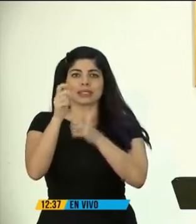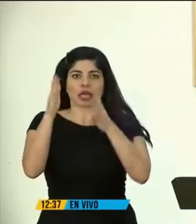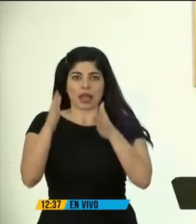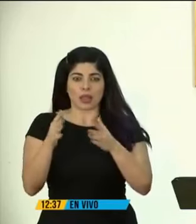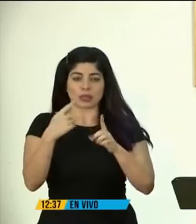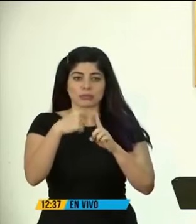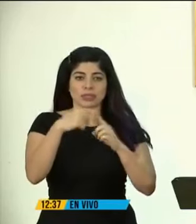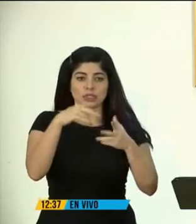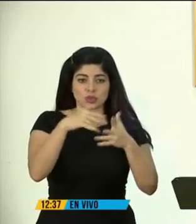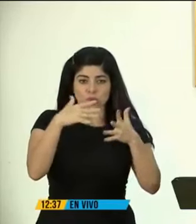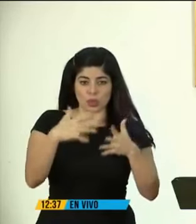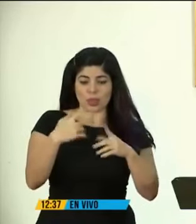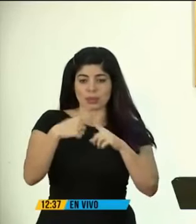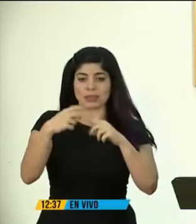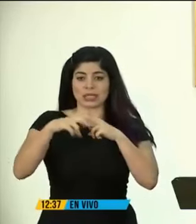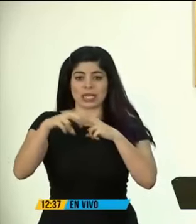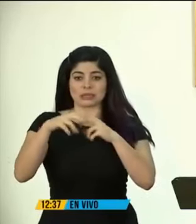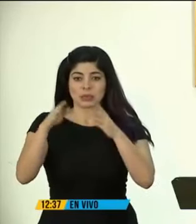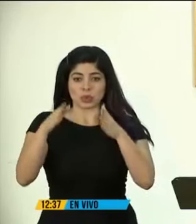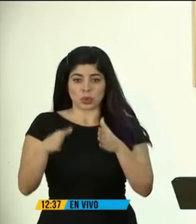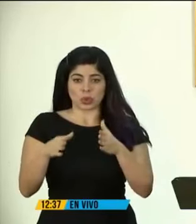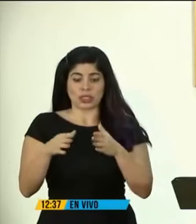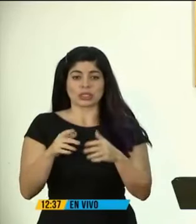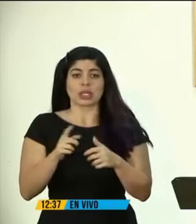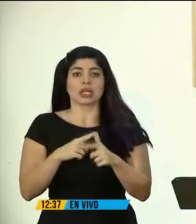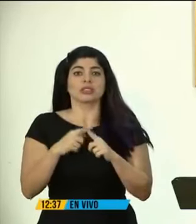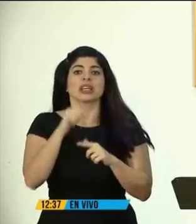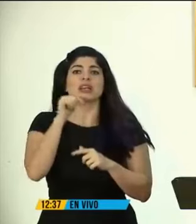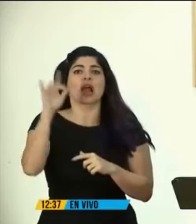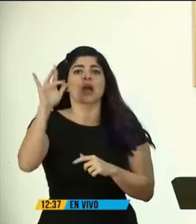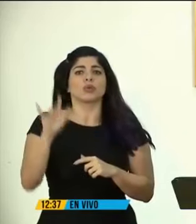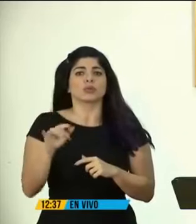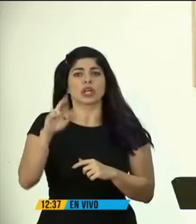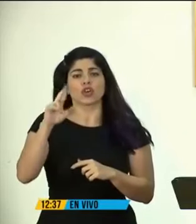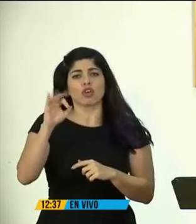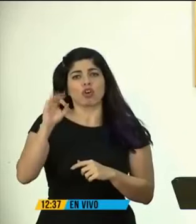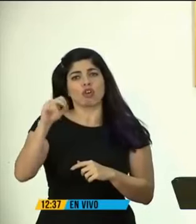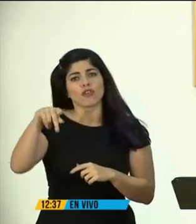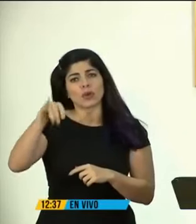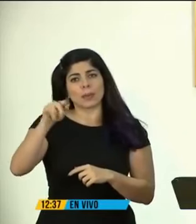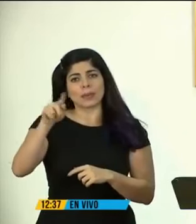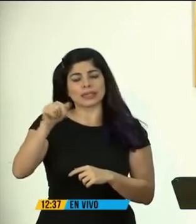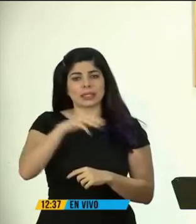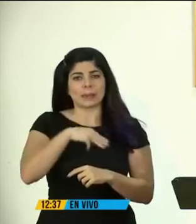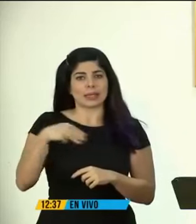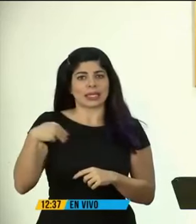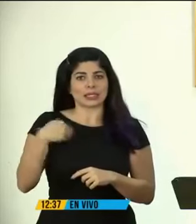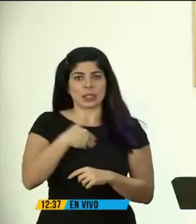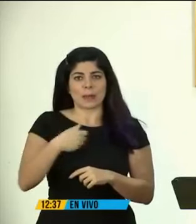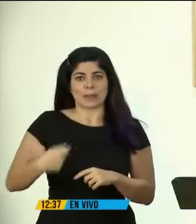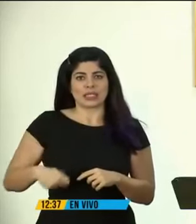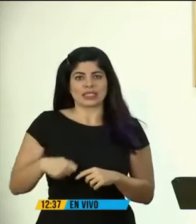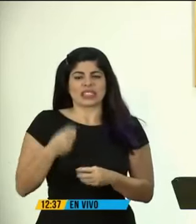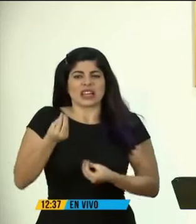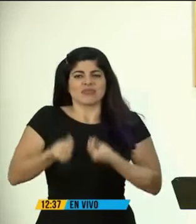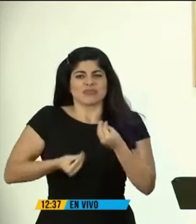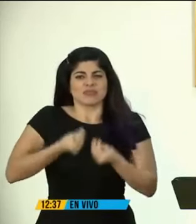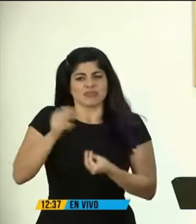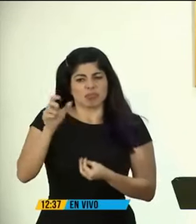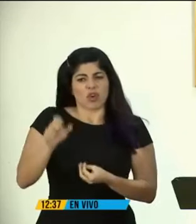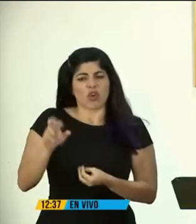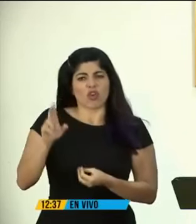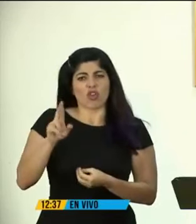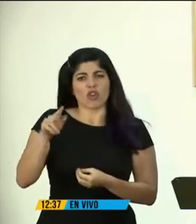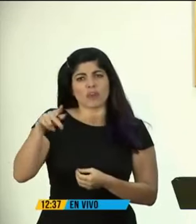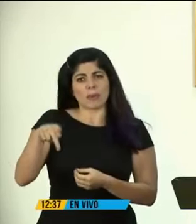de estudiantes, de transportistas, aquí el gran ausente fue don Rodolfo Pizza, ministro de la Presidencia. ¿Qué estuvo haciendo don Rodolfo Pizza